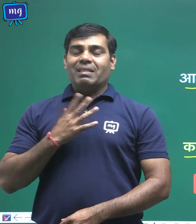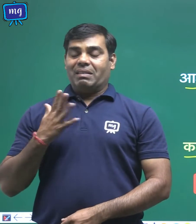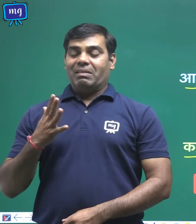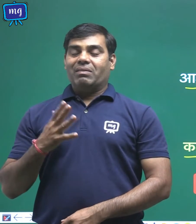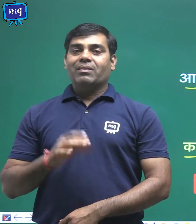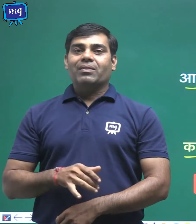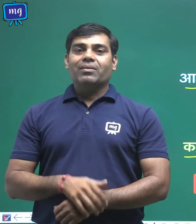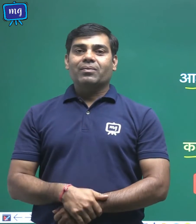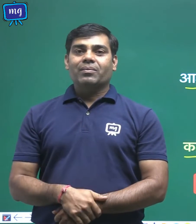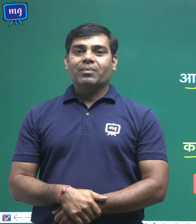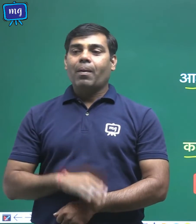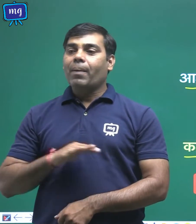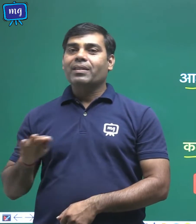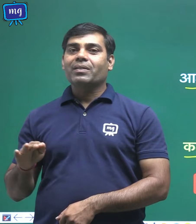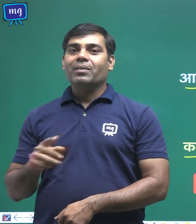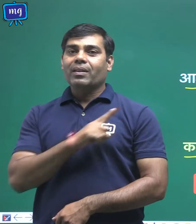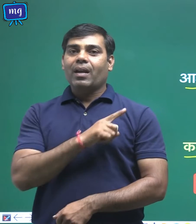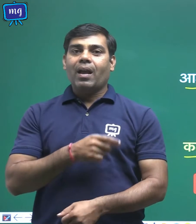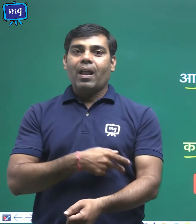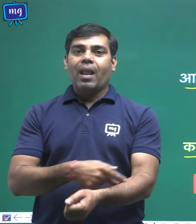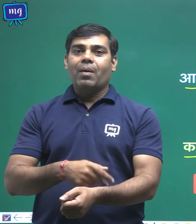बच्चों, मेरा नाम है